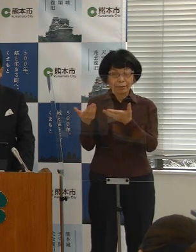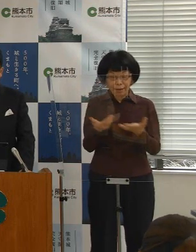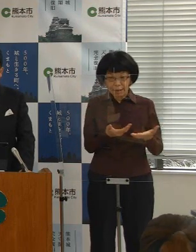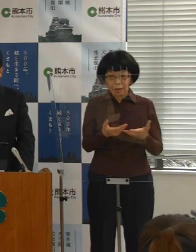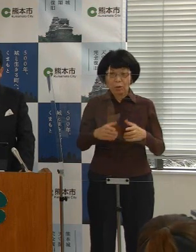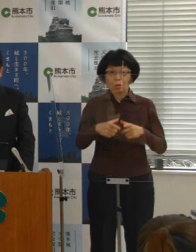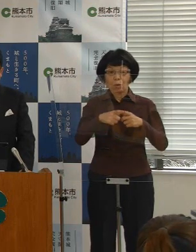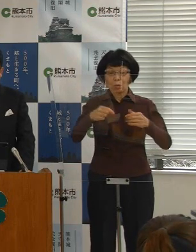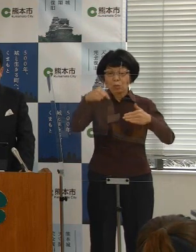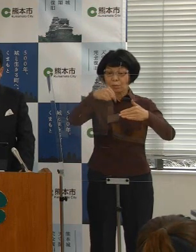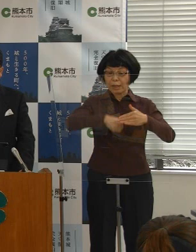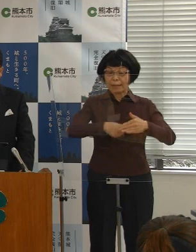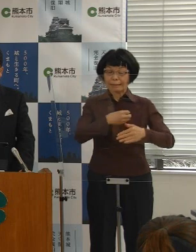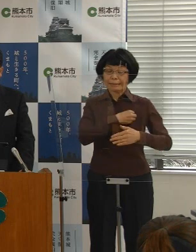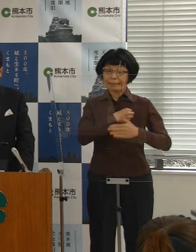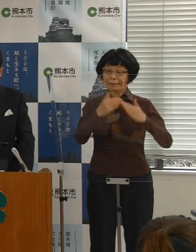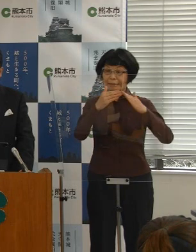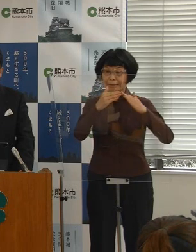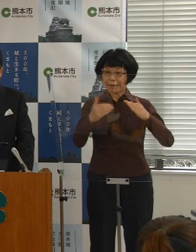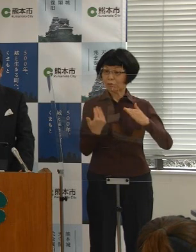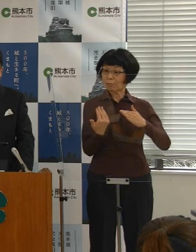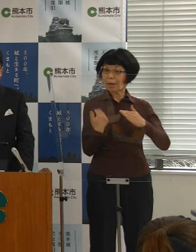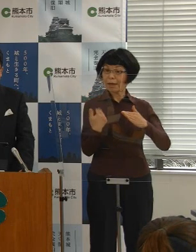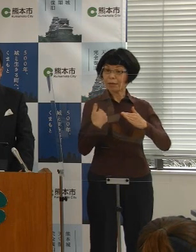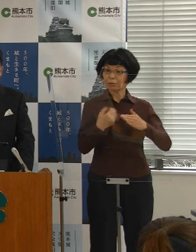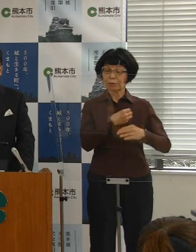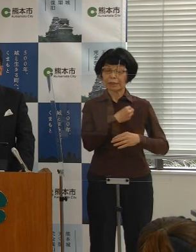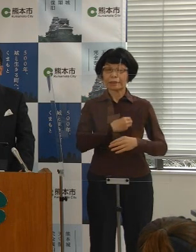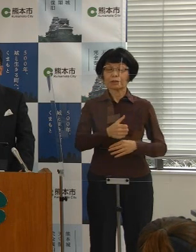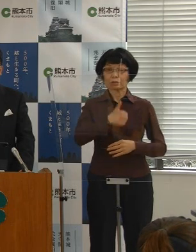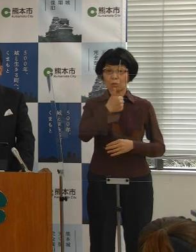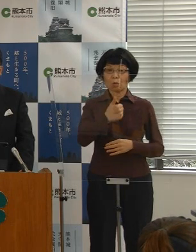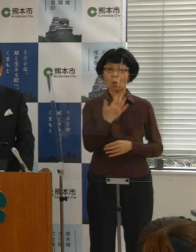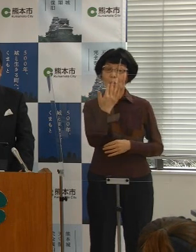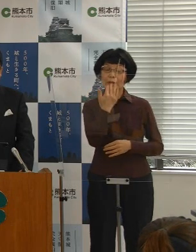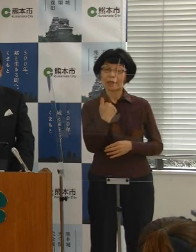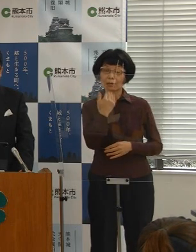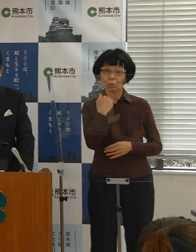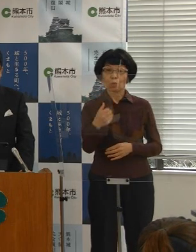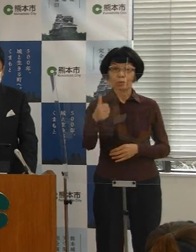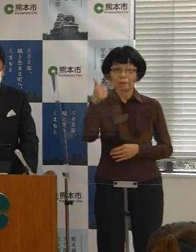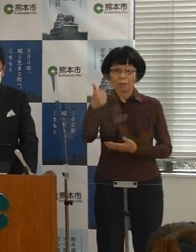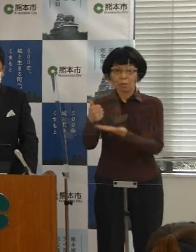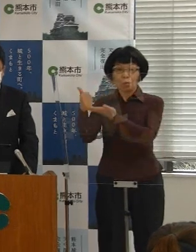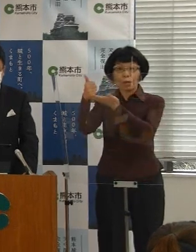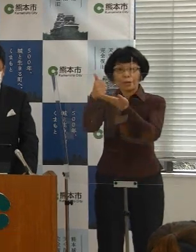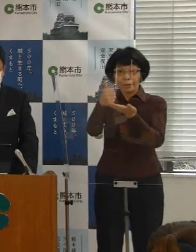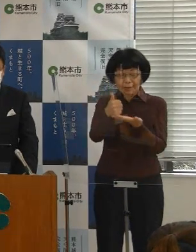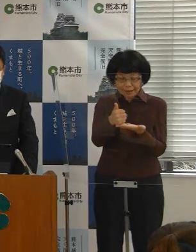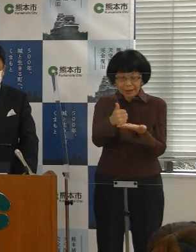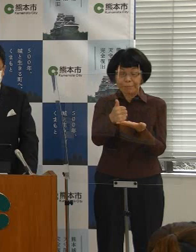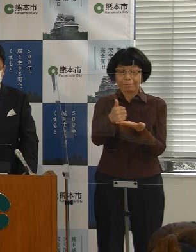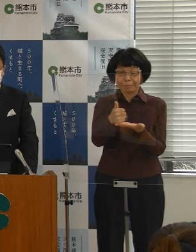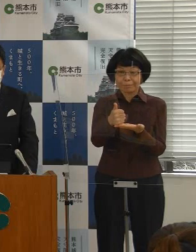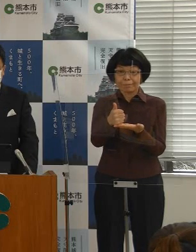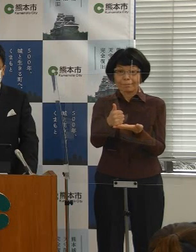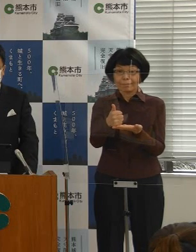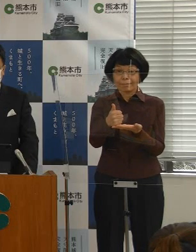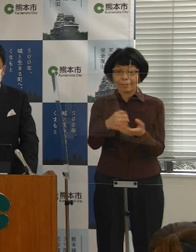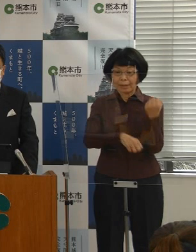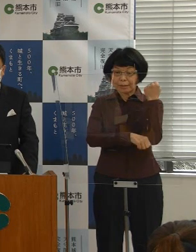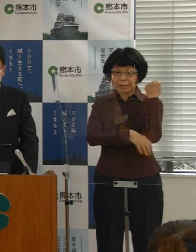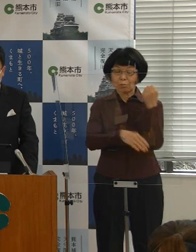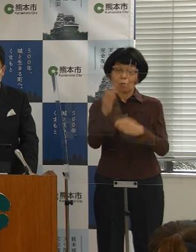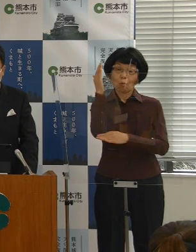の前委員長でいらっしゃいます佐藤陽平先生をお招きをいたしまして基調講演をしていただい